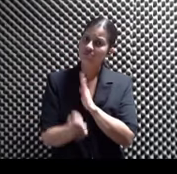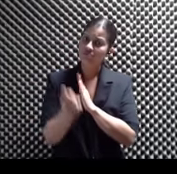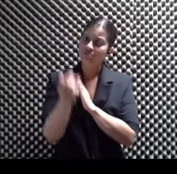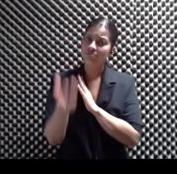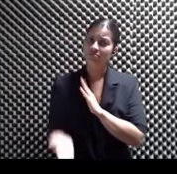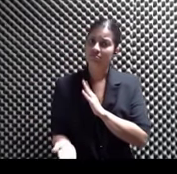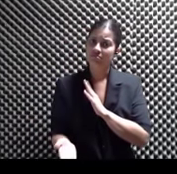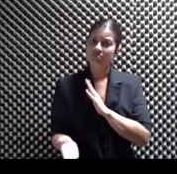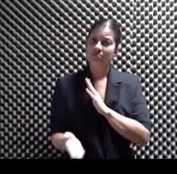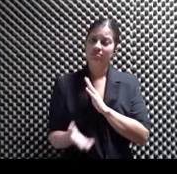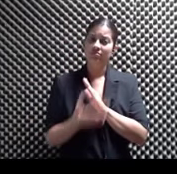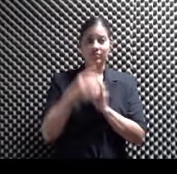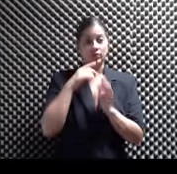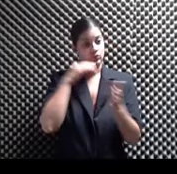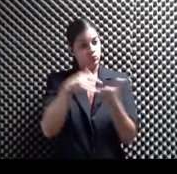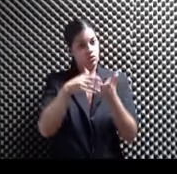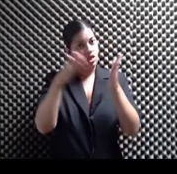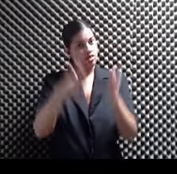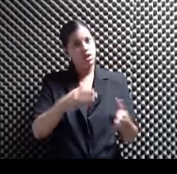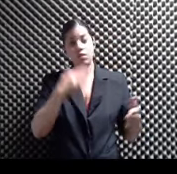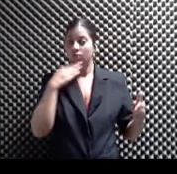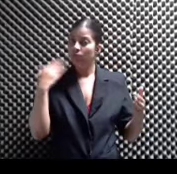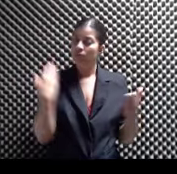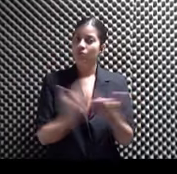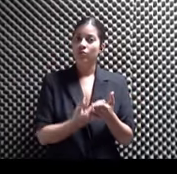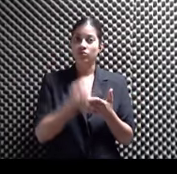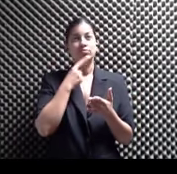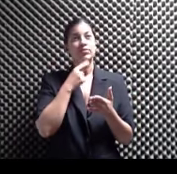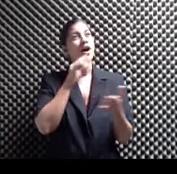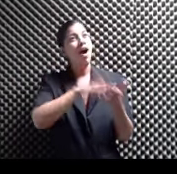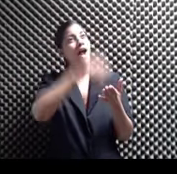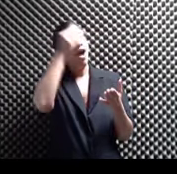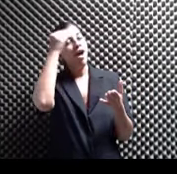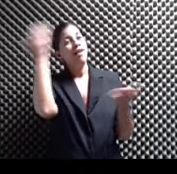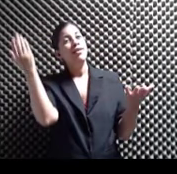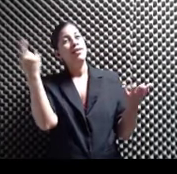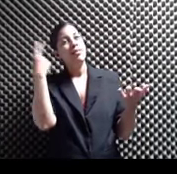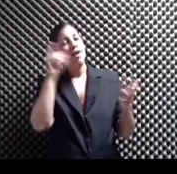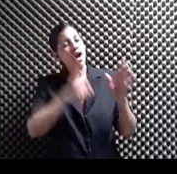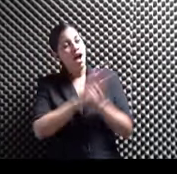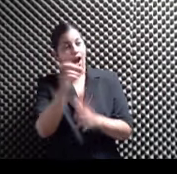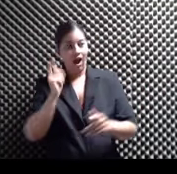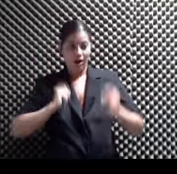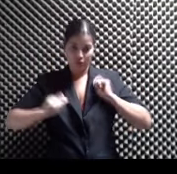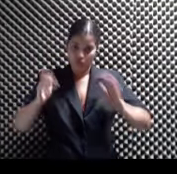De estudiante, de aprendiz de actor. Uh-huh.